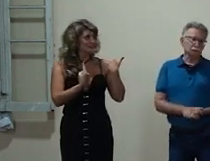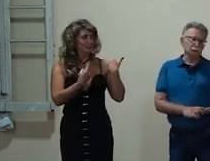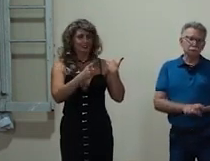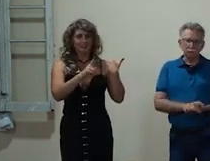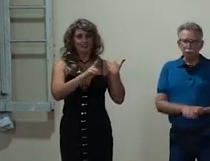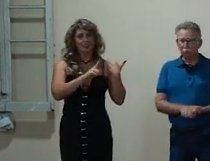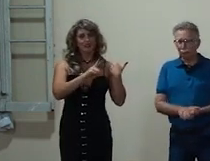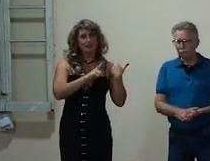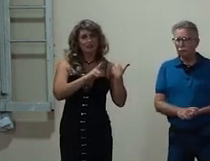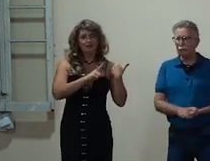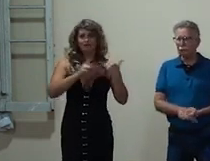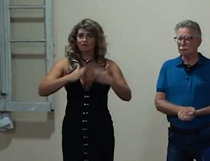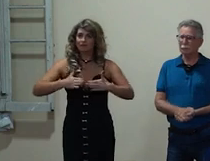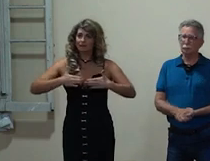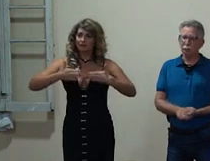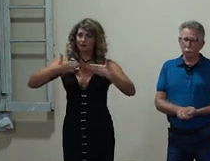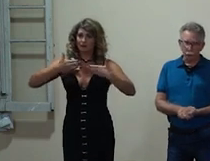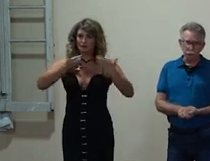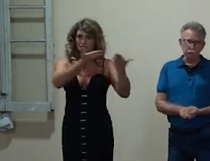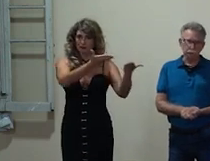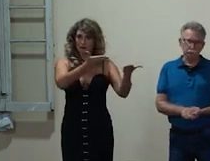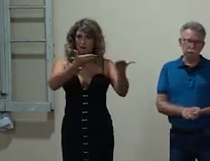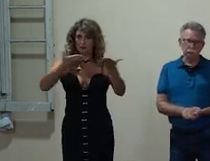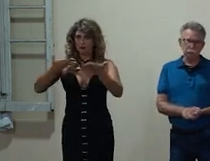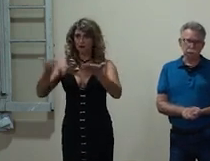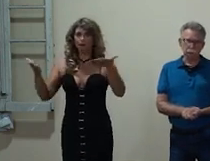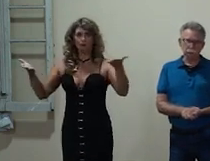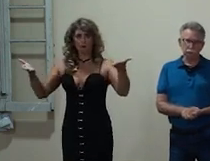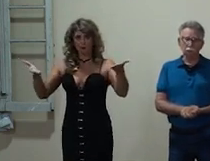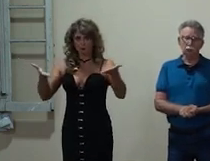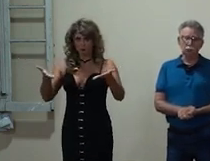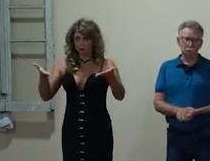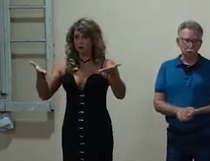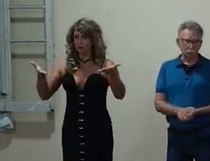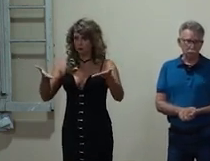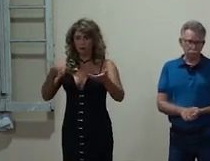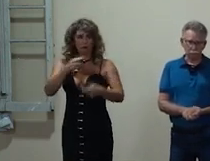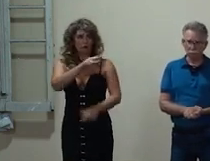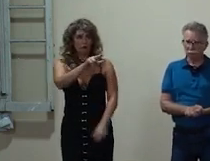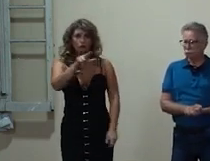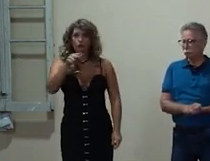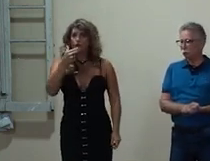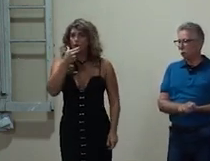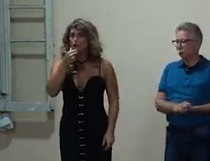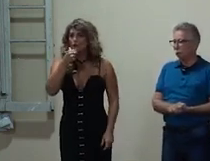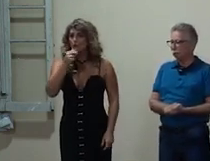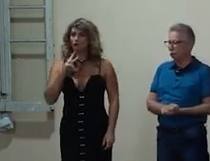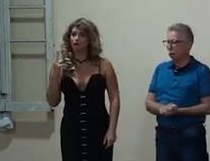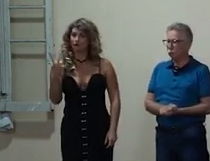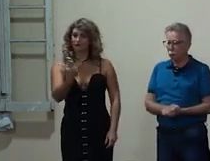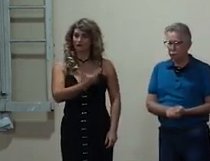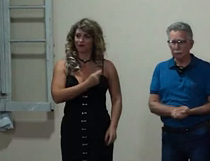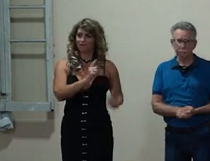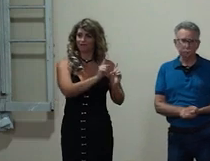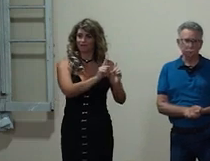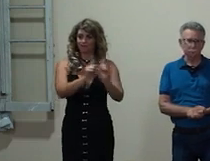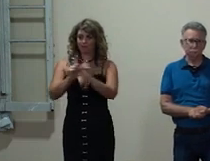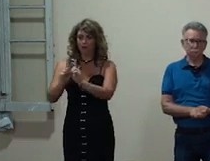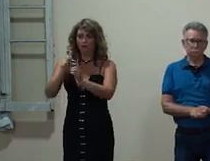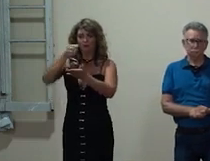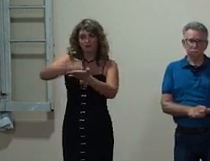temos esse imenso prazer de receber hoje um irmão nosso, um companheiro de